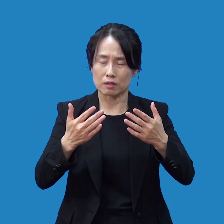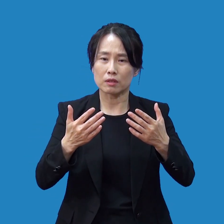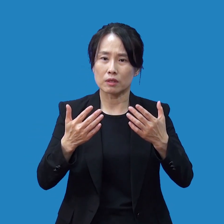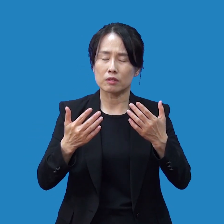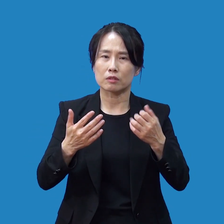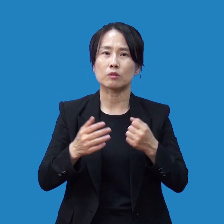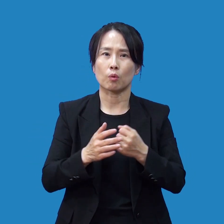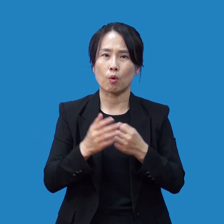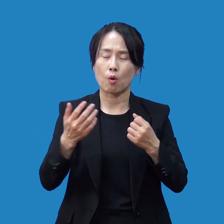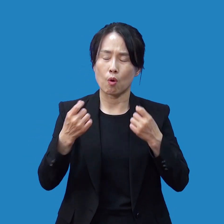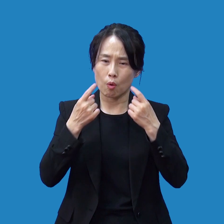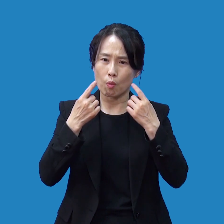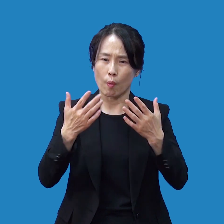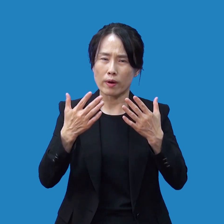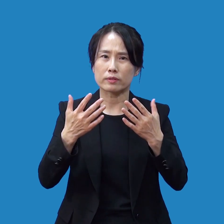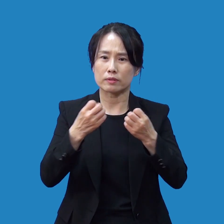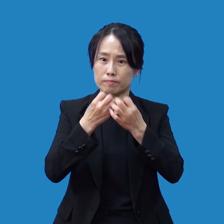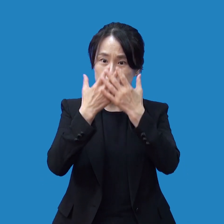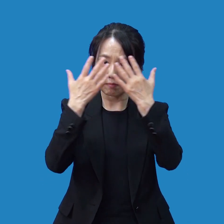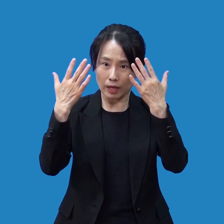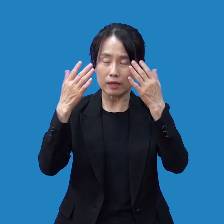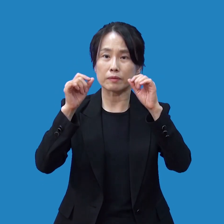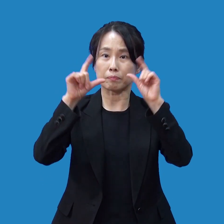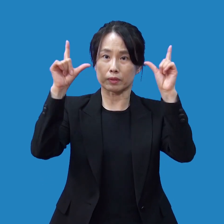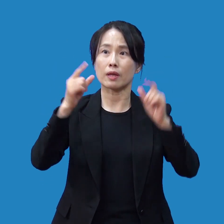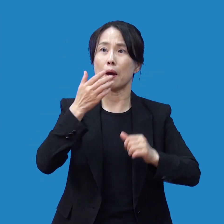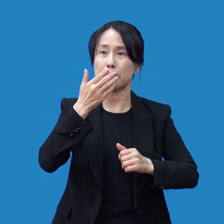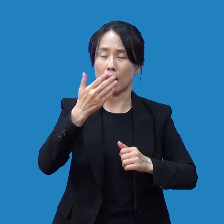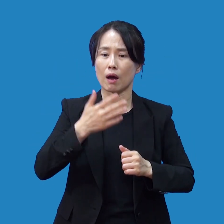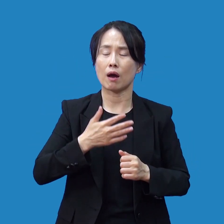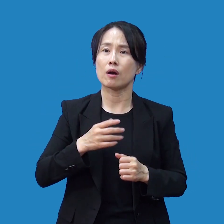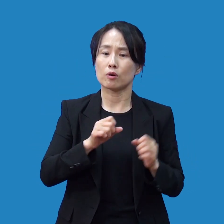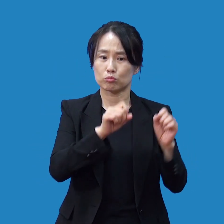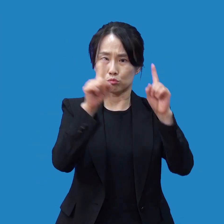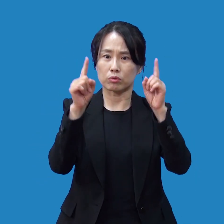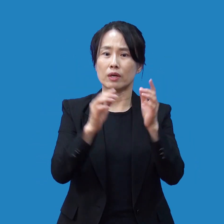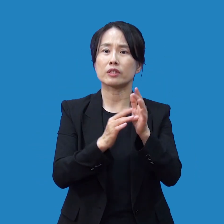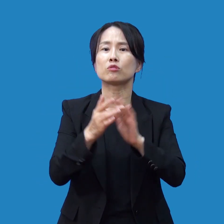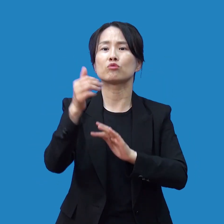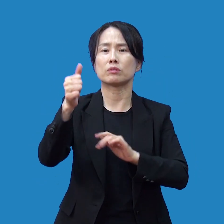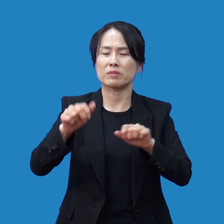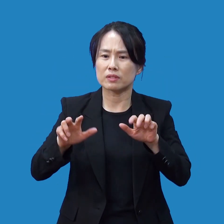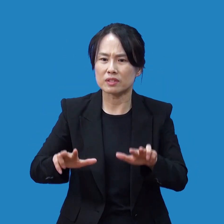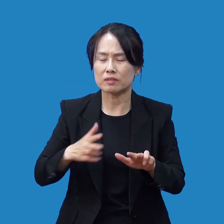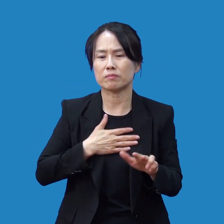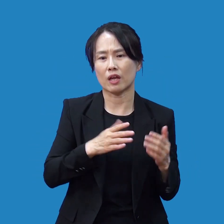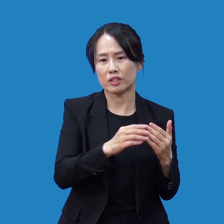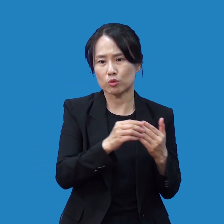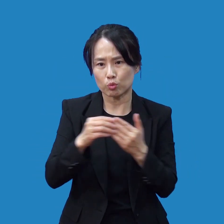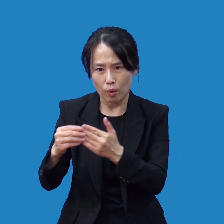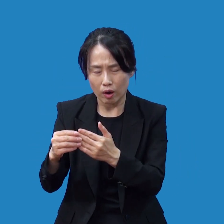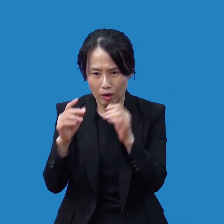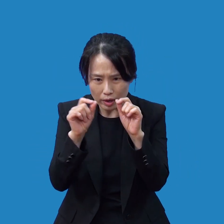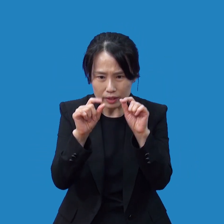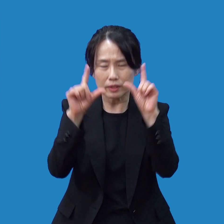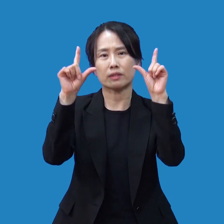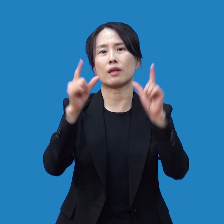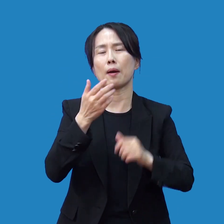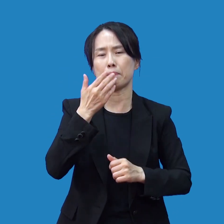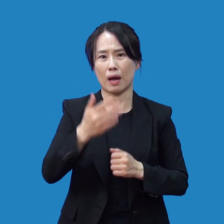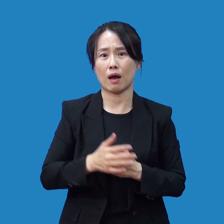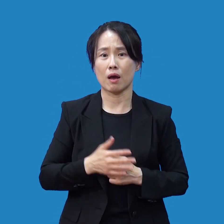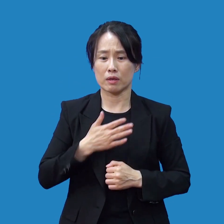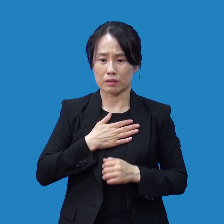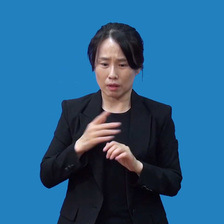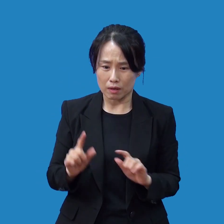부활하신 그리스도께서 성령으로 함께 하시며 우리 삶을 인도하고 계심을 보게 될 것입니다. 살아가는 삶의 자리 가운데서